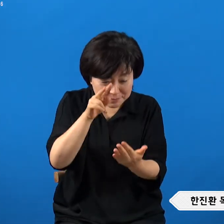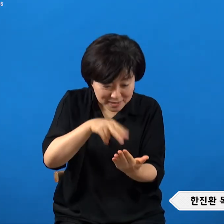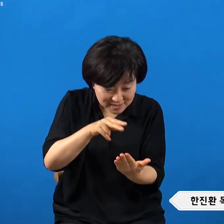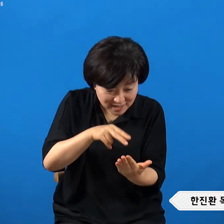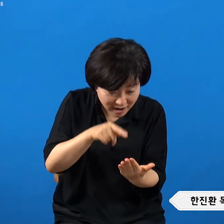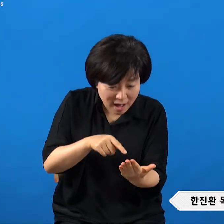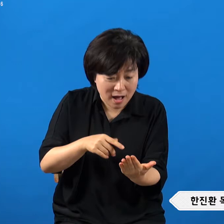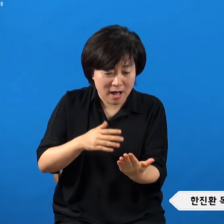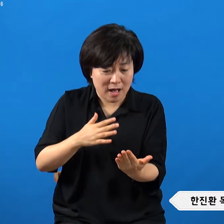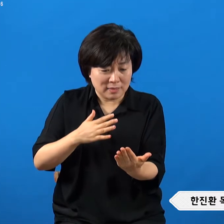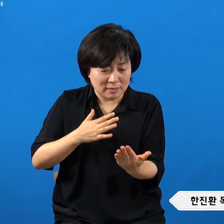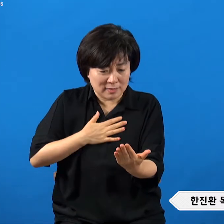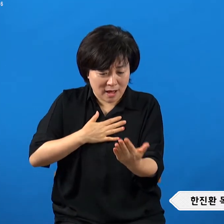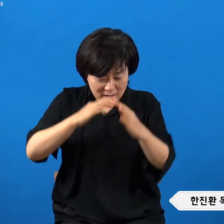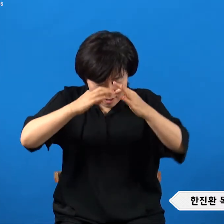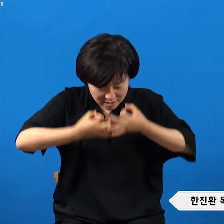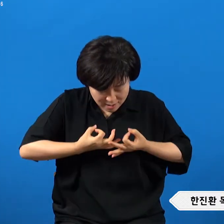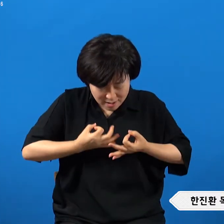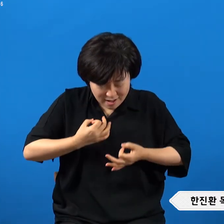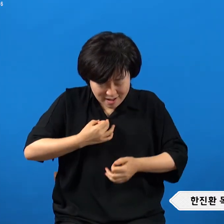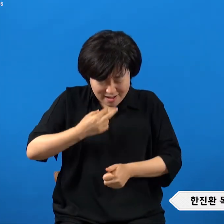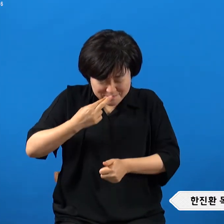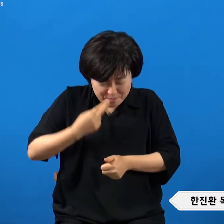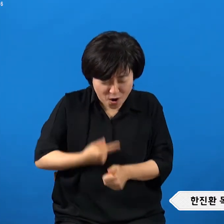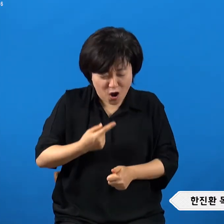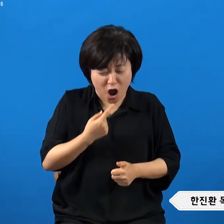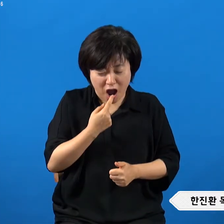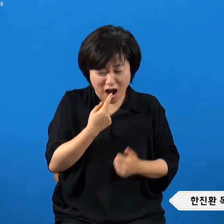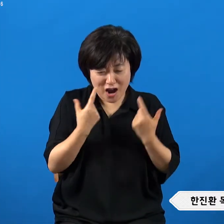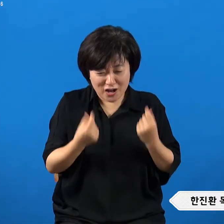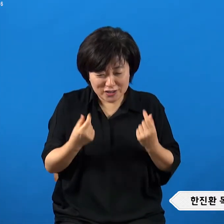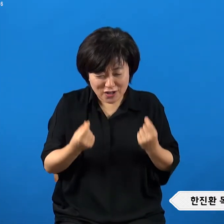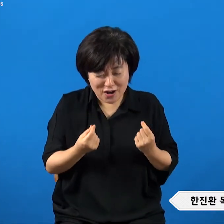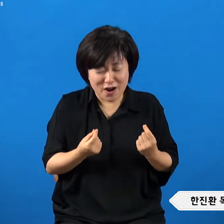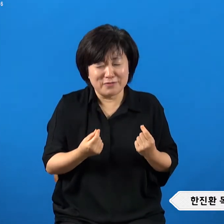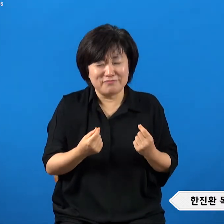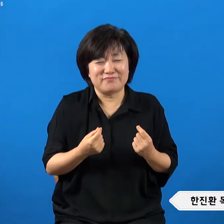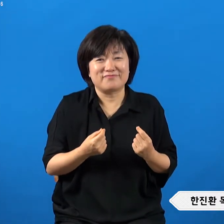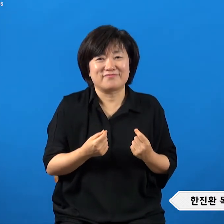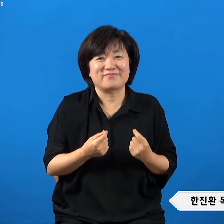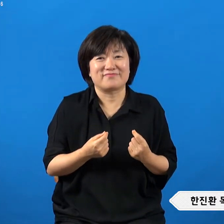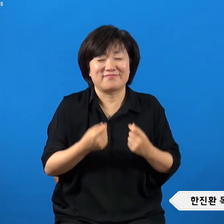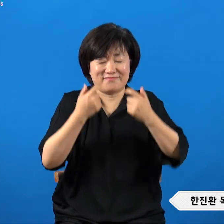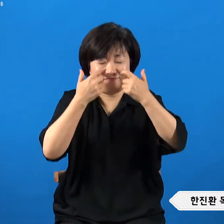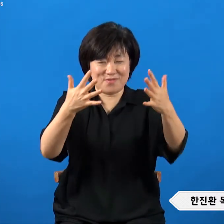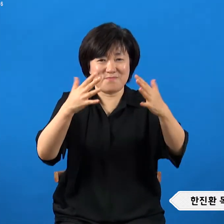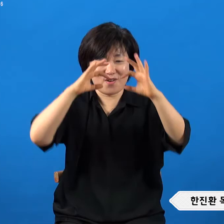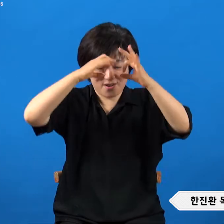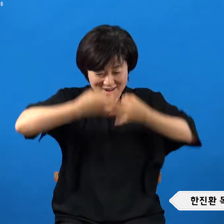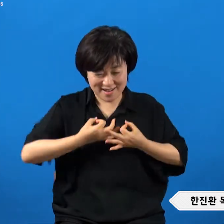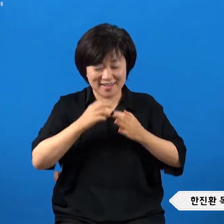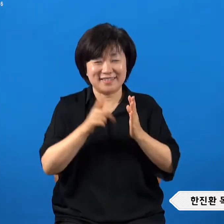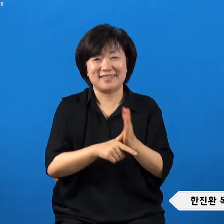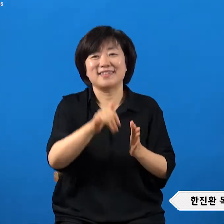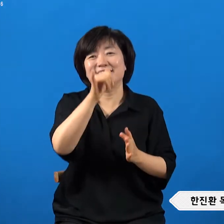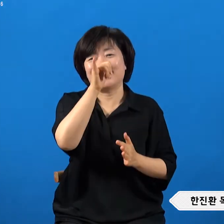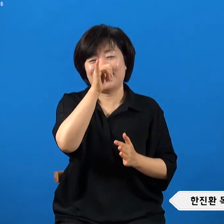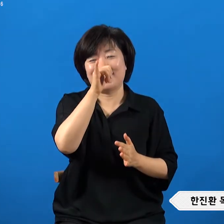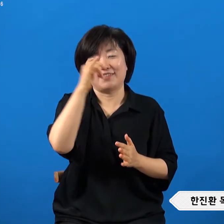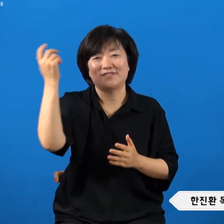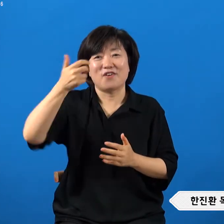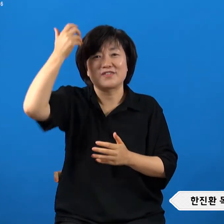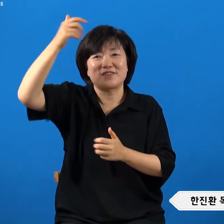앞에서 나 자신이 그냥 벌거벗은 것처럼 드러나는 것 같은 그런 경험을 할 때가 있습니다.